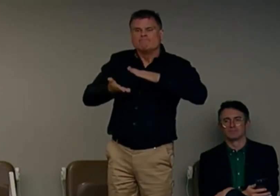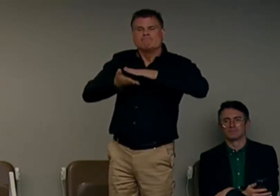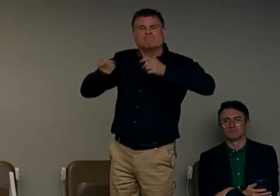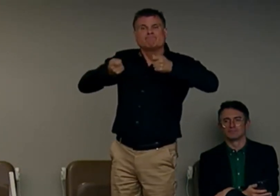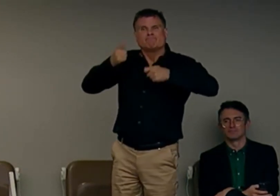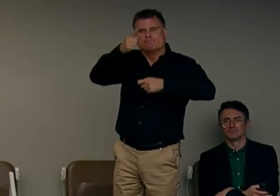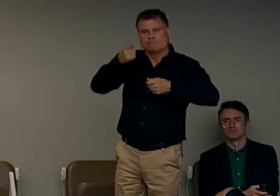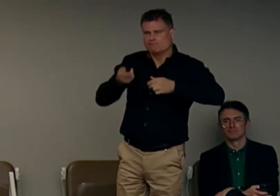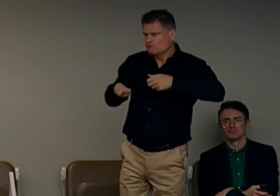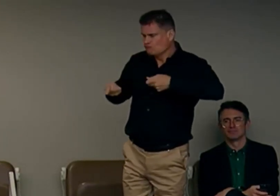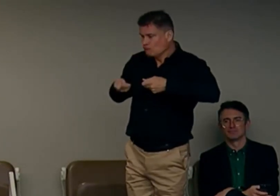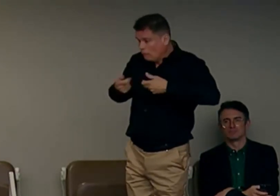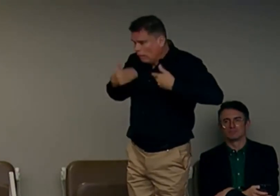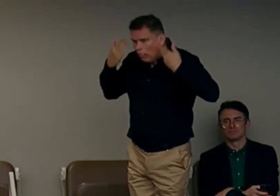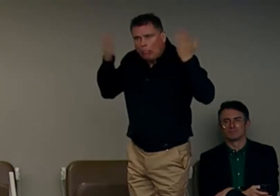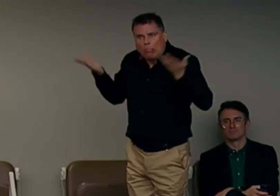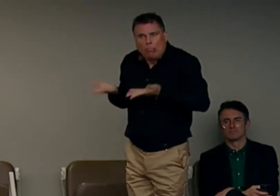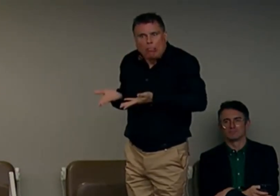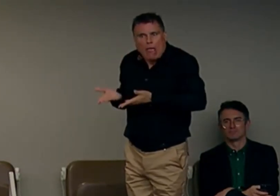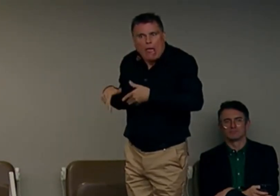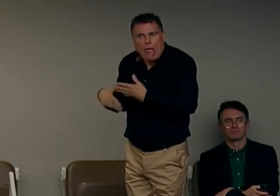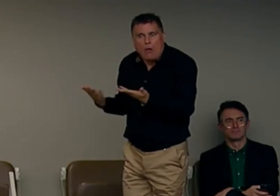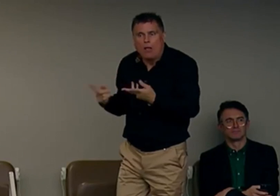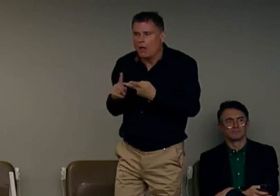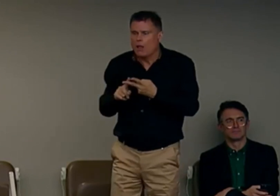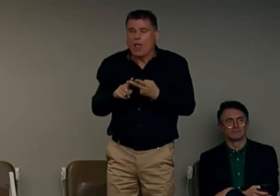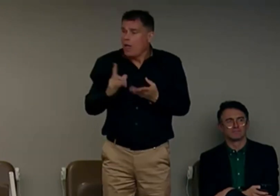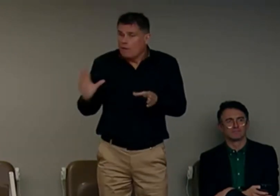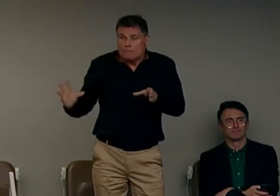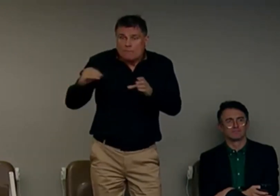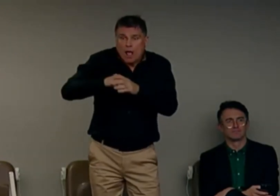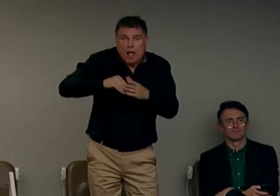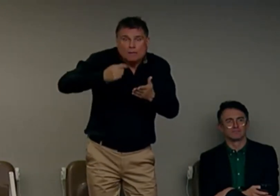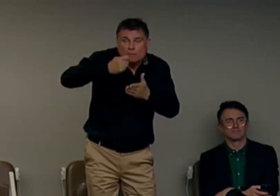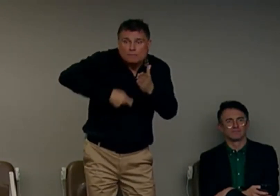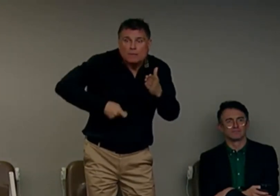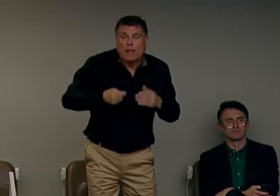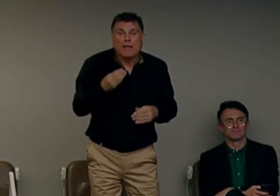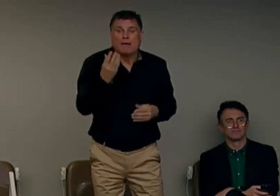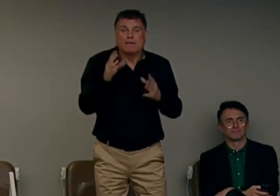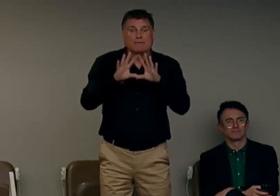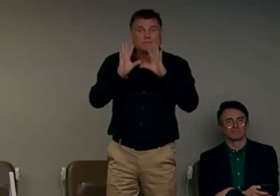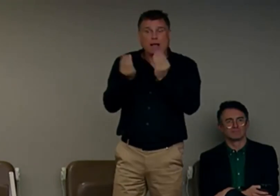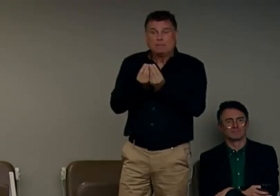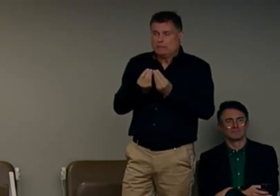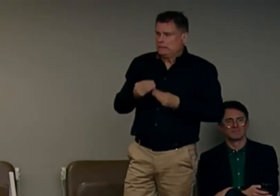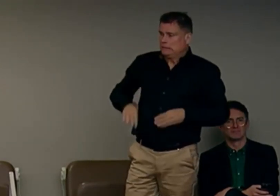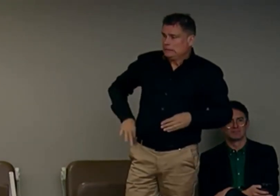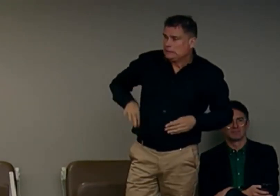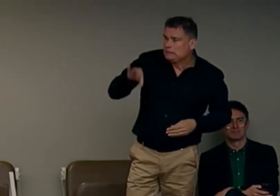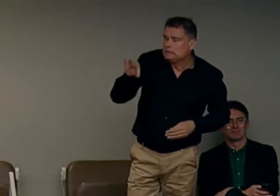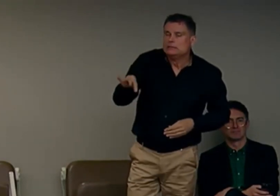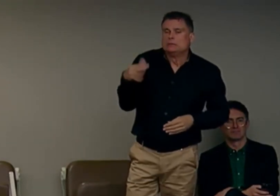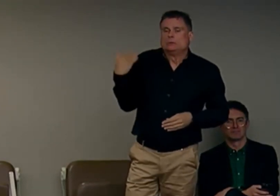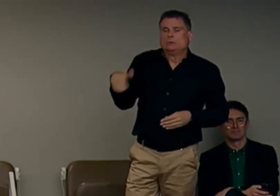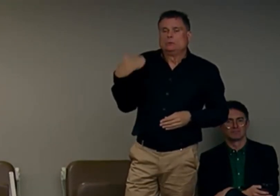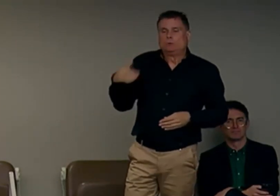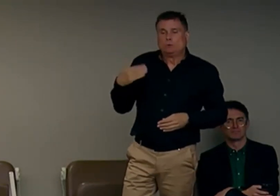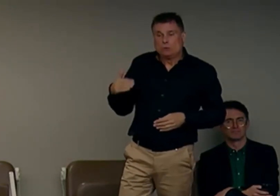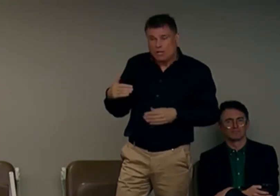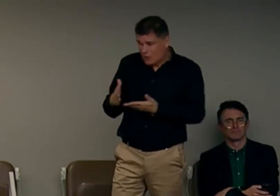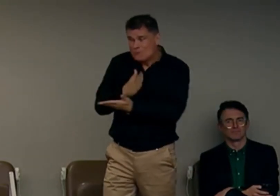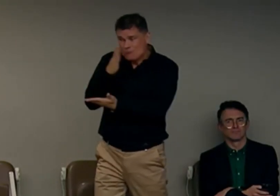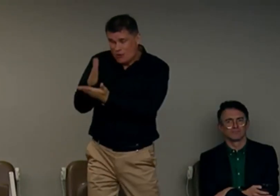la continuité des droits à l'université et dans la vie quotidienne, les soins, les médicaments, avec entre autres la traduction